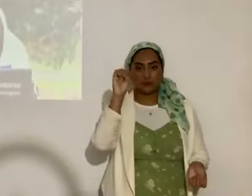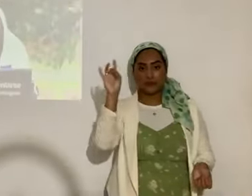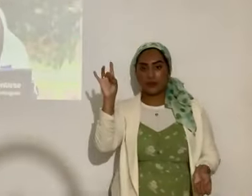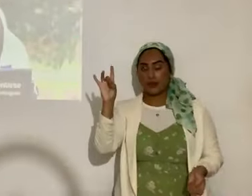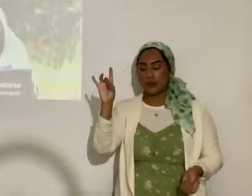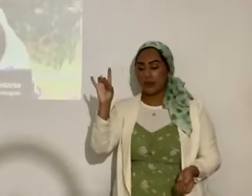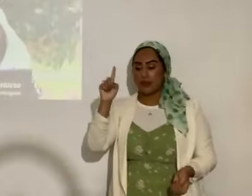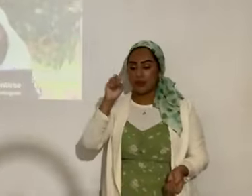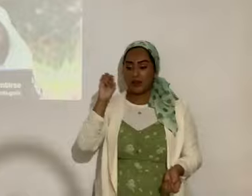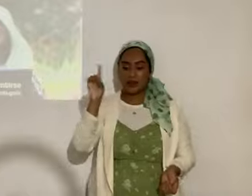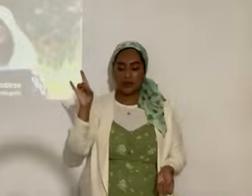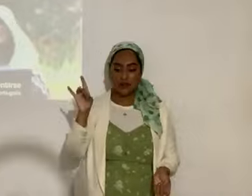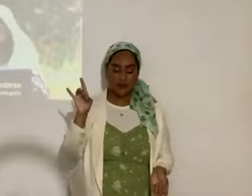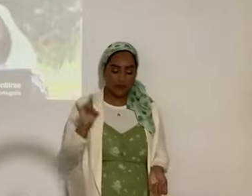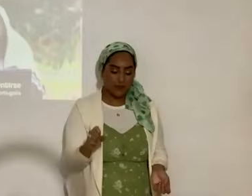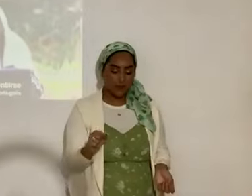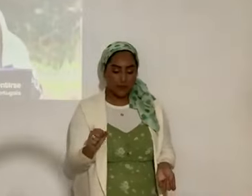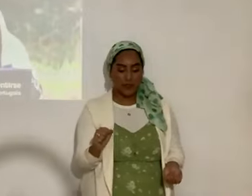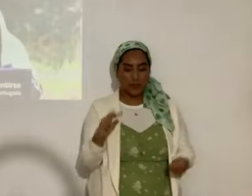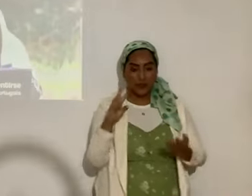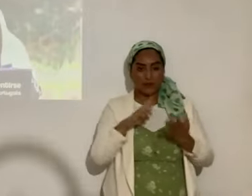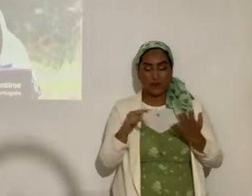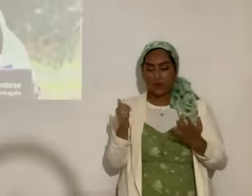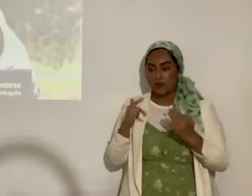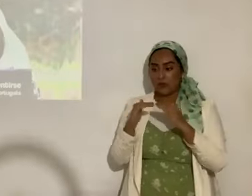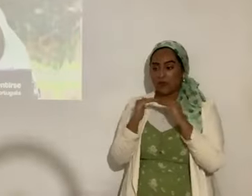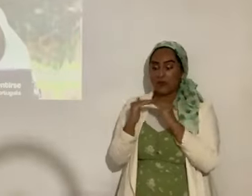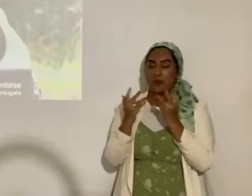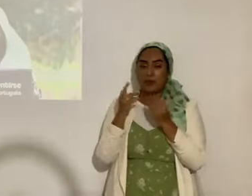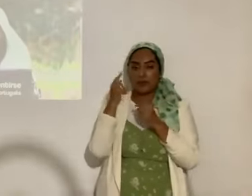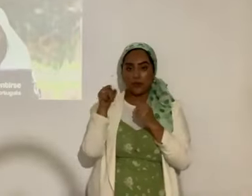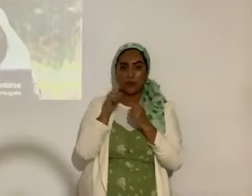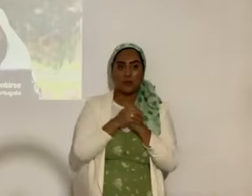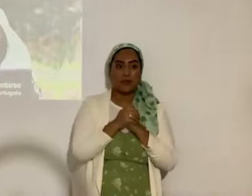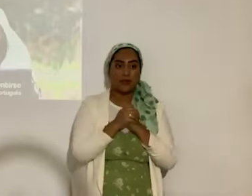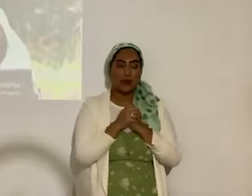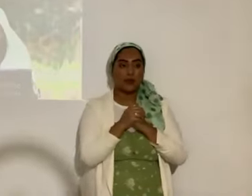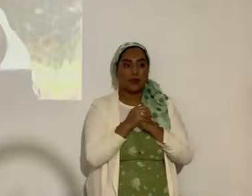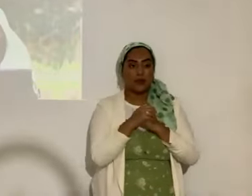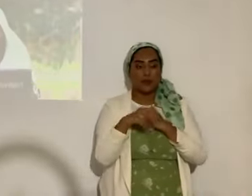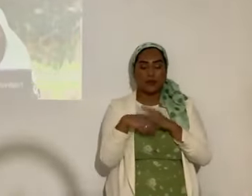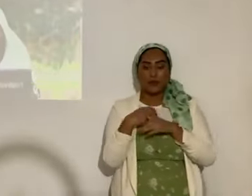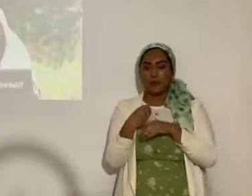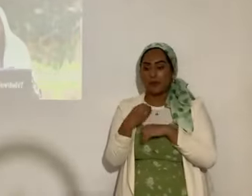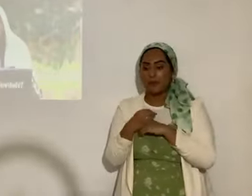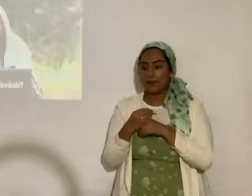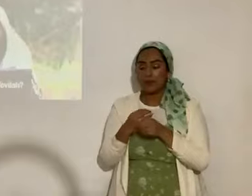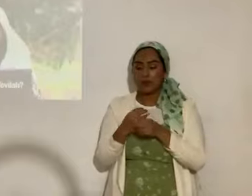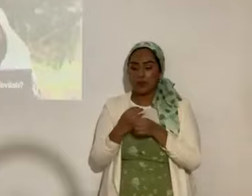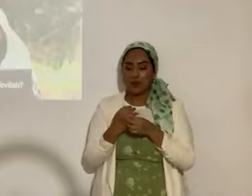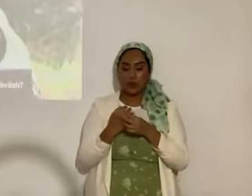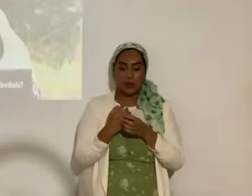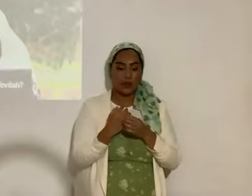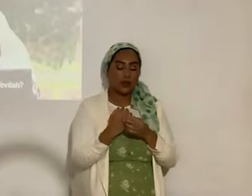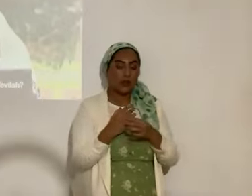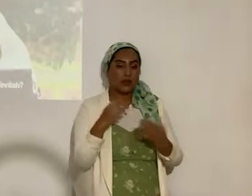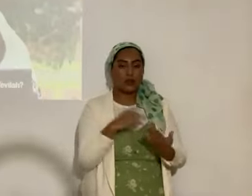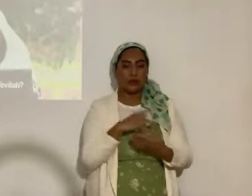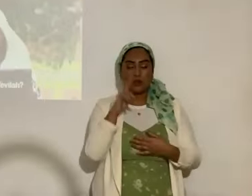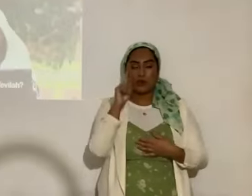108 Aleluya lo vamos a leer todos juntos los espero un momentito Amén dice así